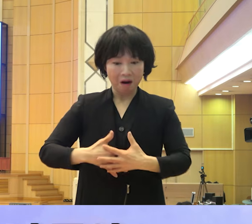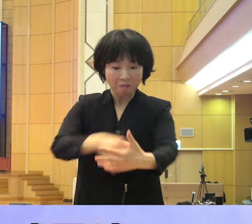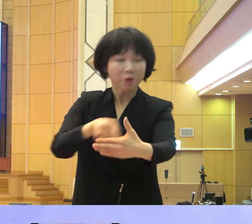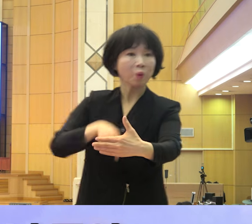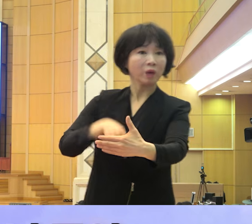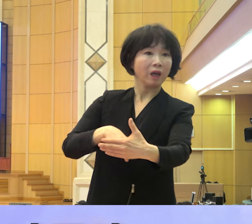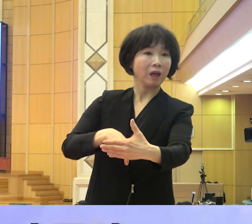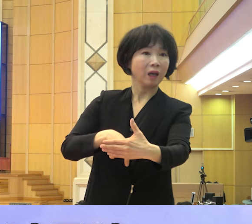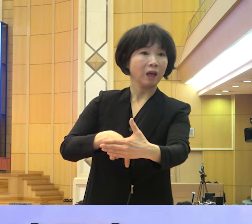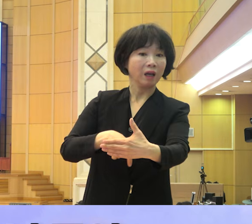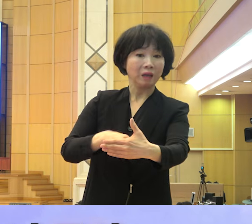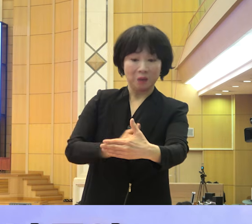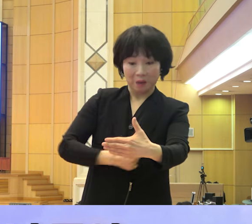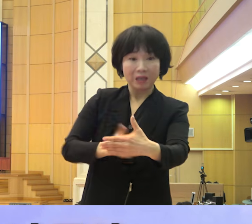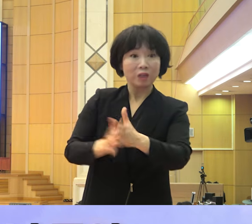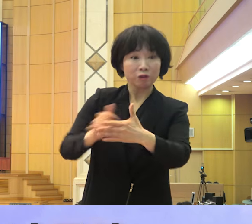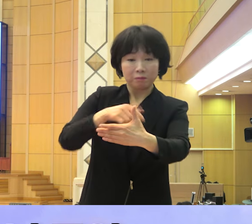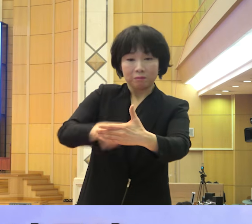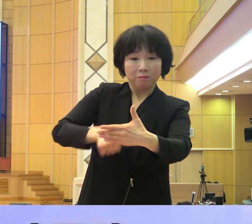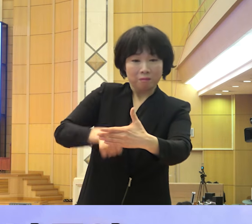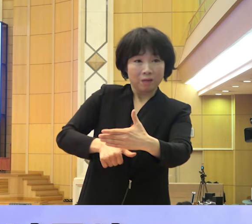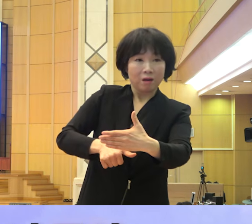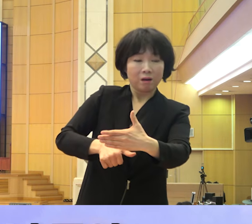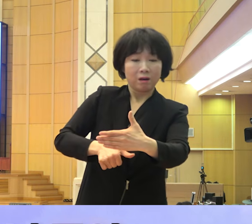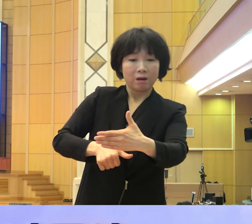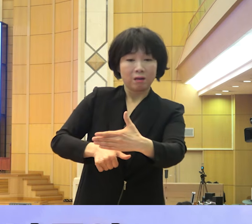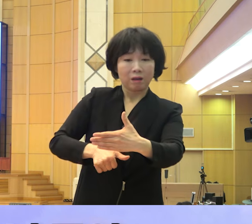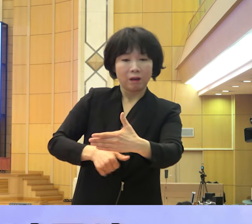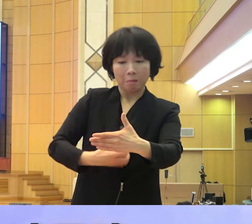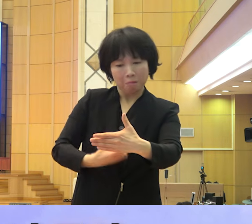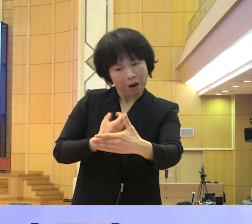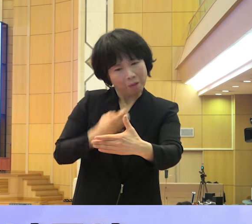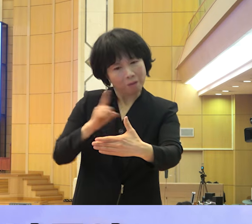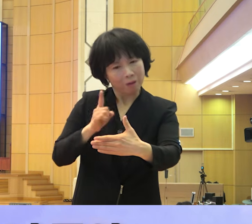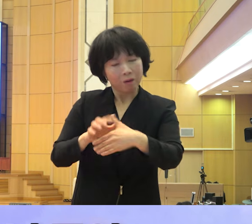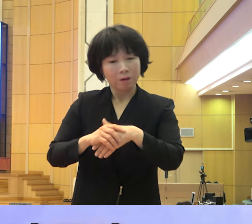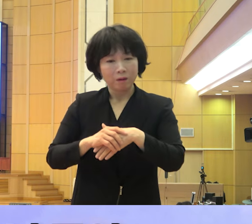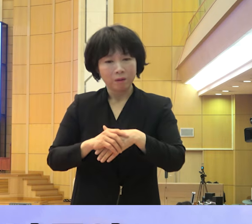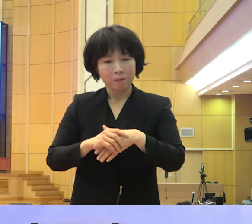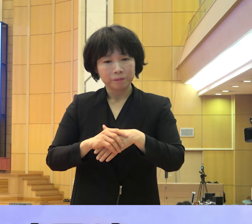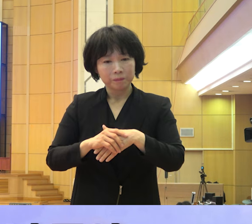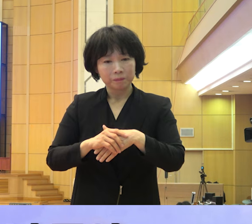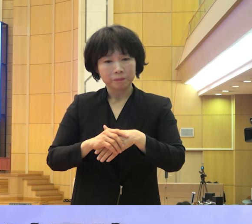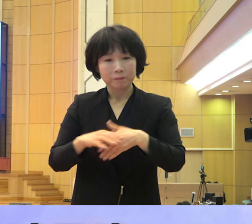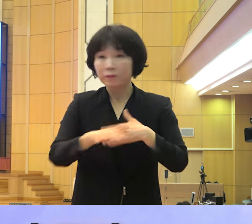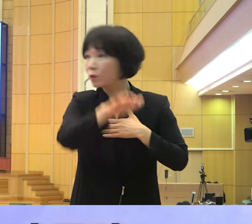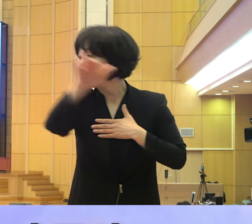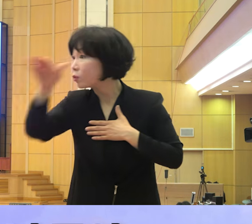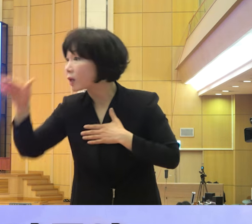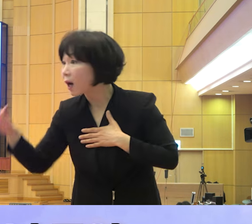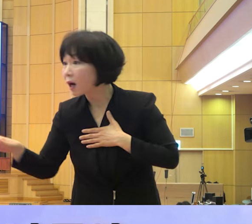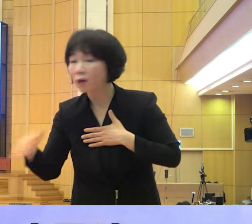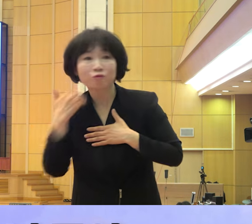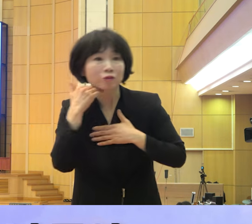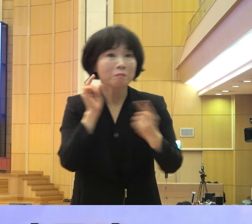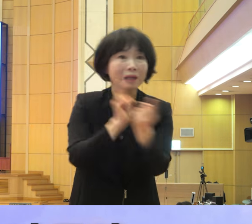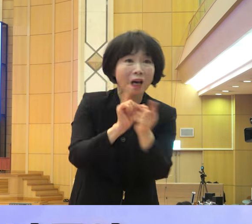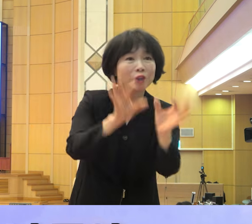말하든 세례 요한이가 통해서 말하든 이렇게 전도된 자들이 말하든